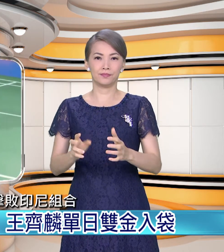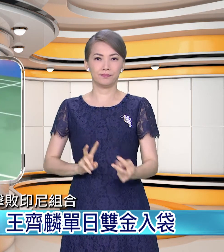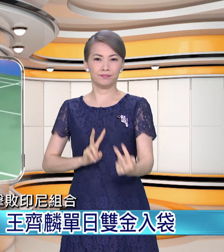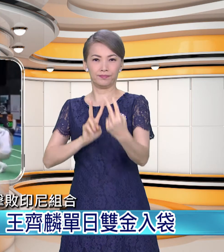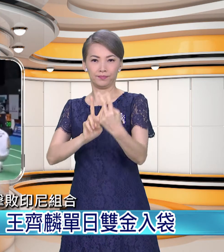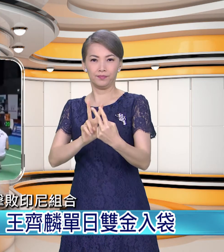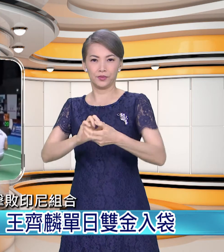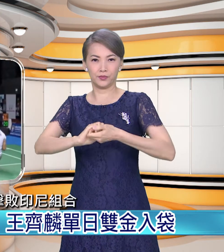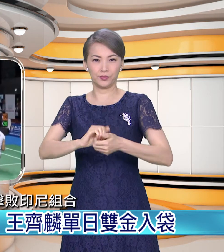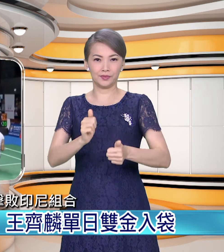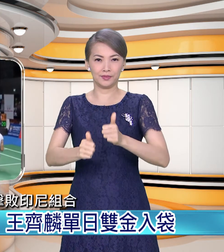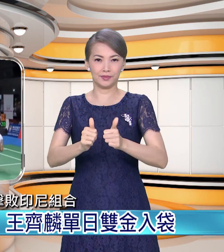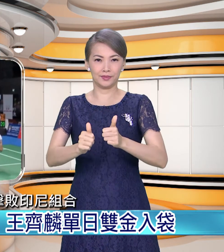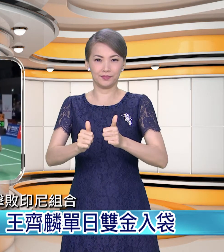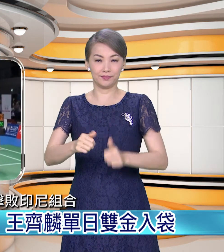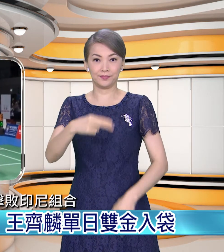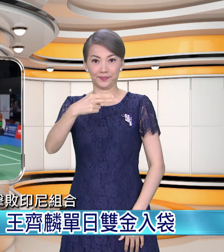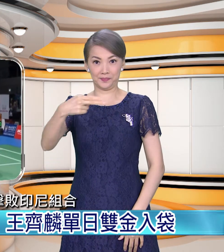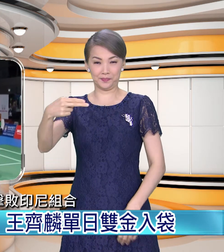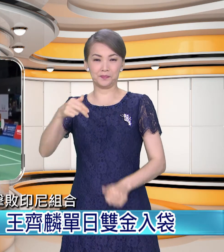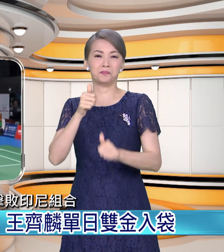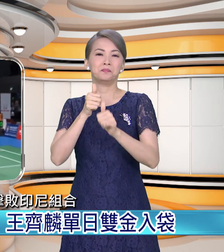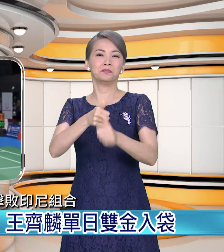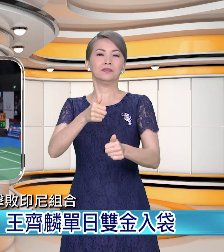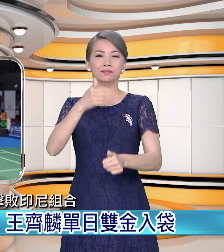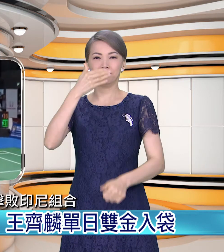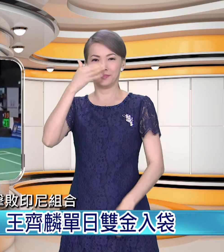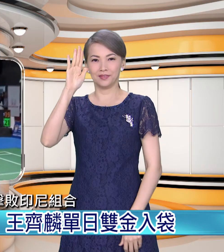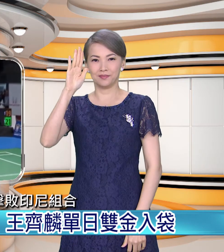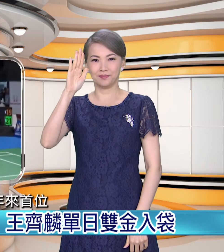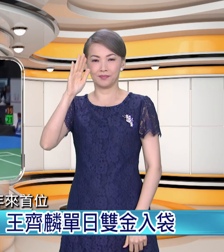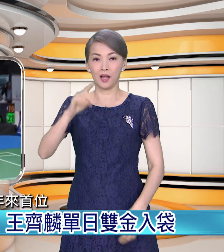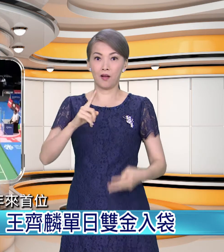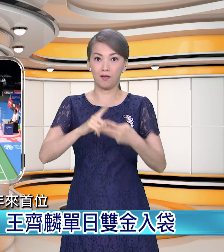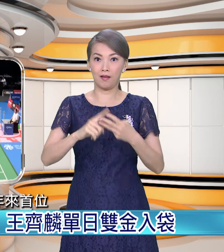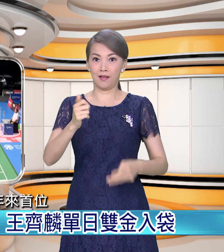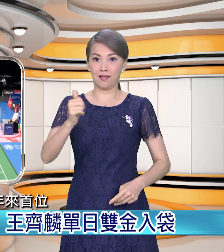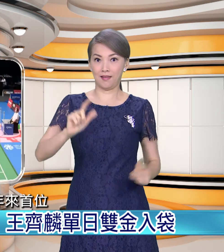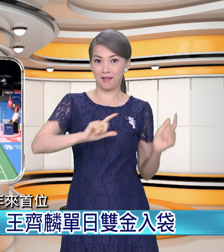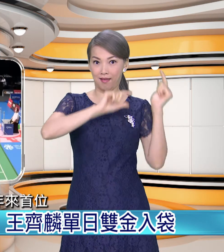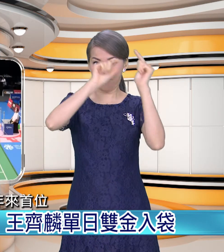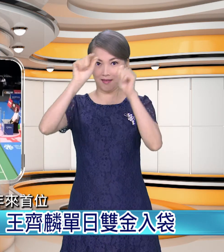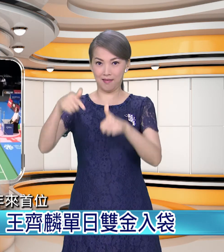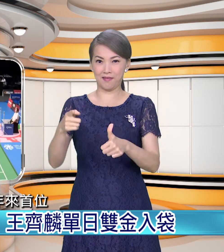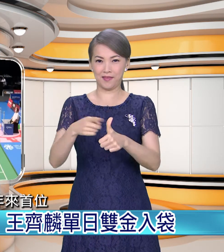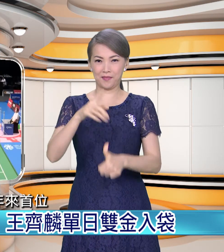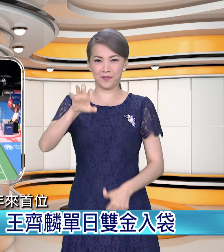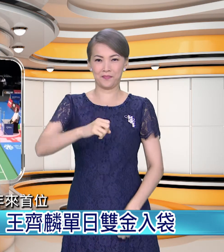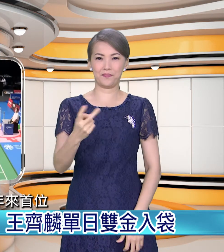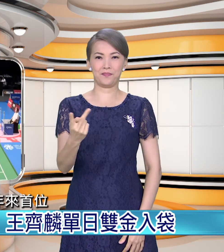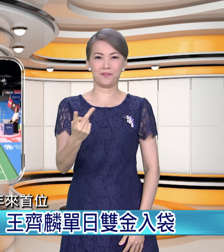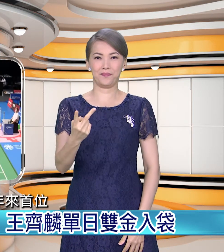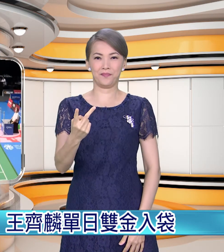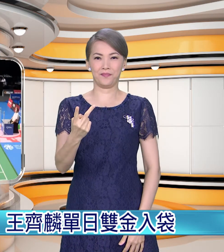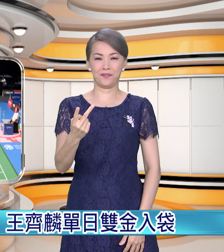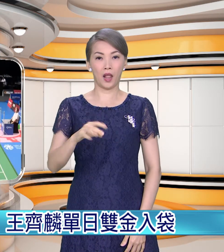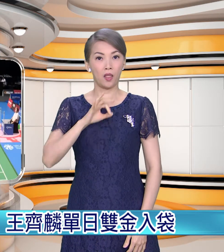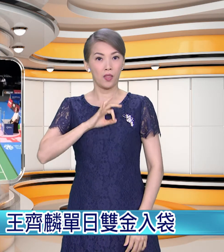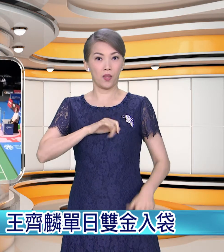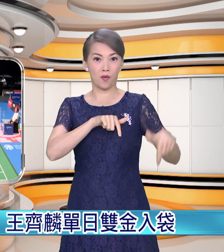的决赛当中击败了印尼组合，王麒麟成为近十年来首位在纽西兰公开